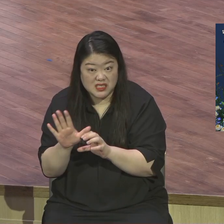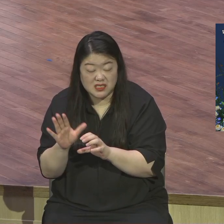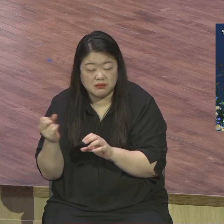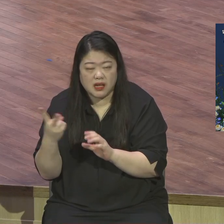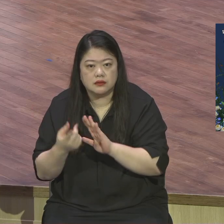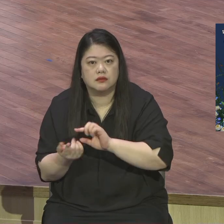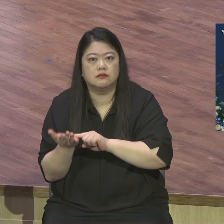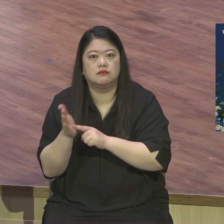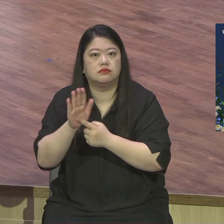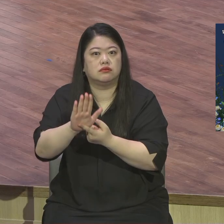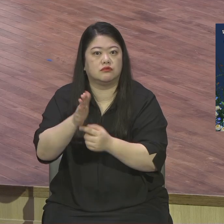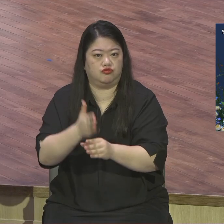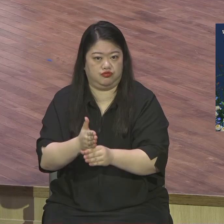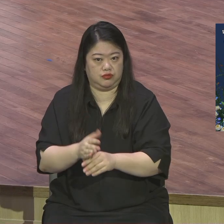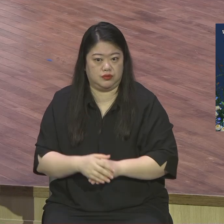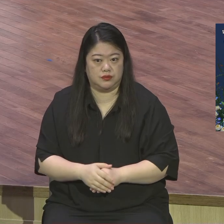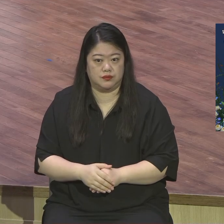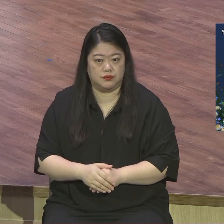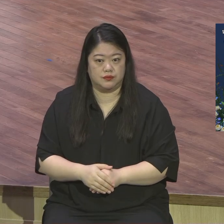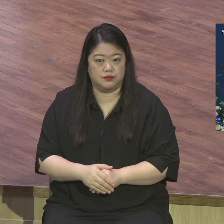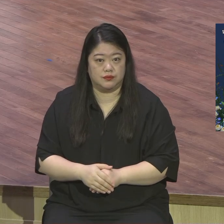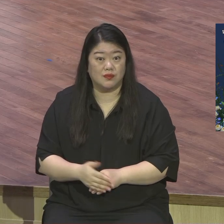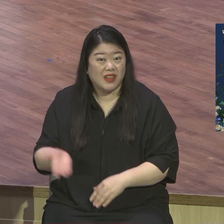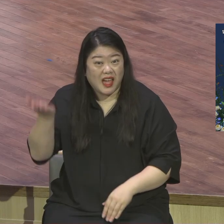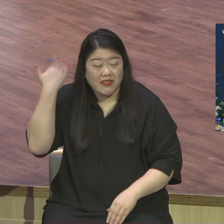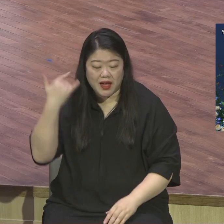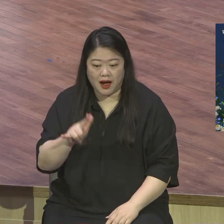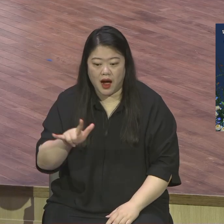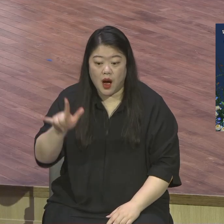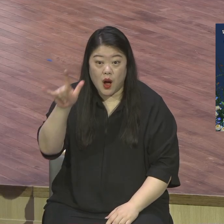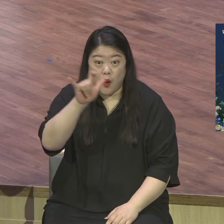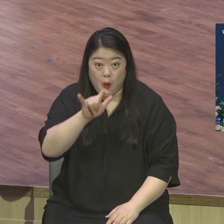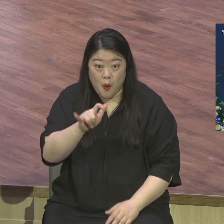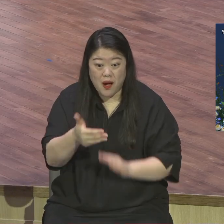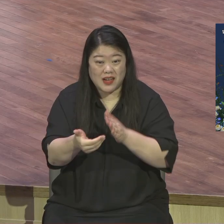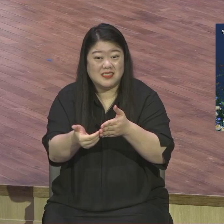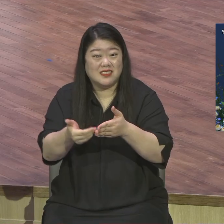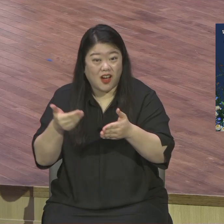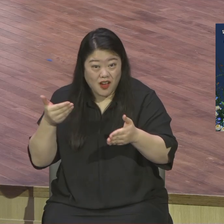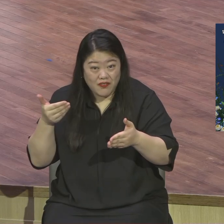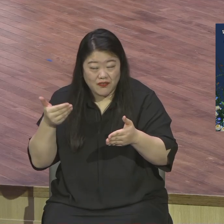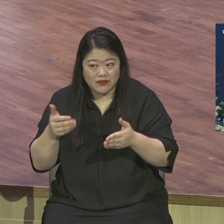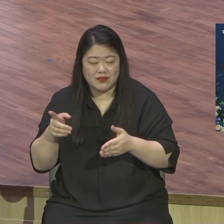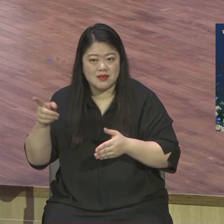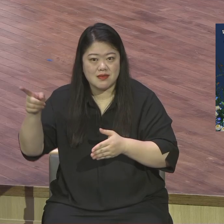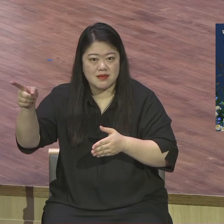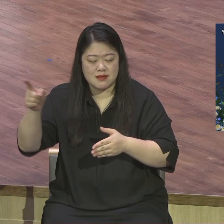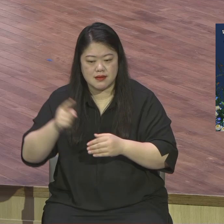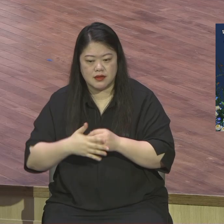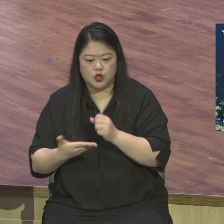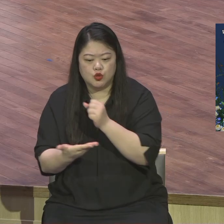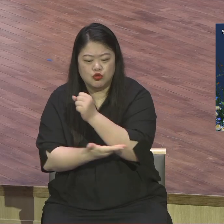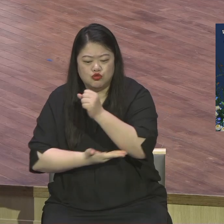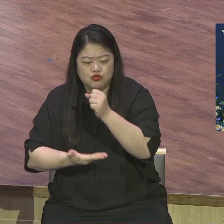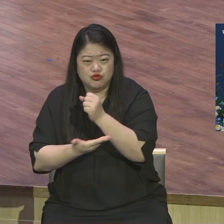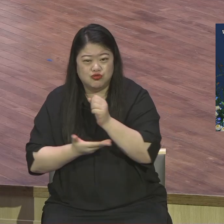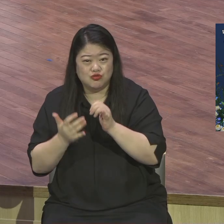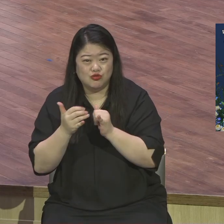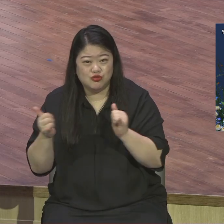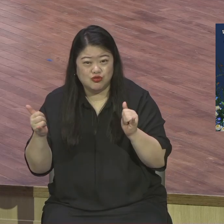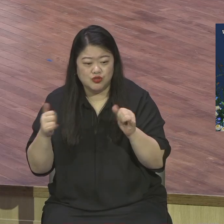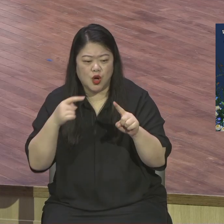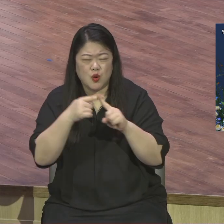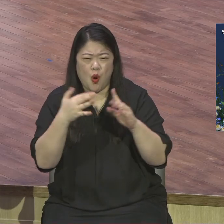이전에는 포섭 활동할 수 있는 장소가 많았는데 지금은 이 코로나 때문에 포섭할 수 있는 장소가